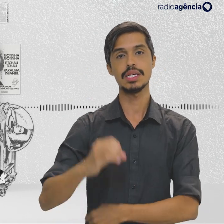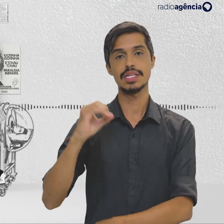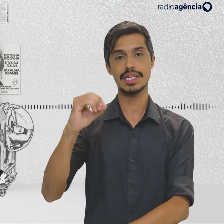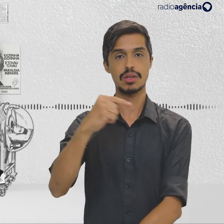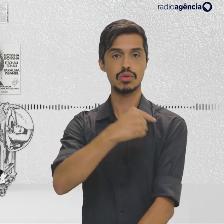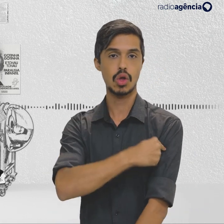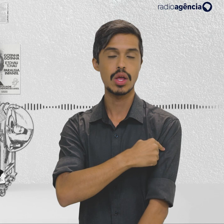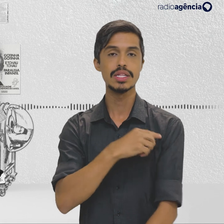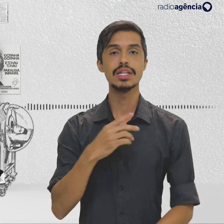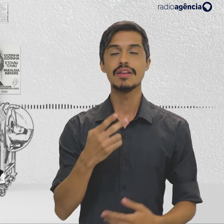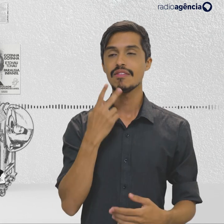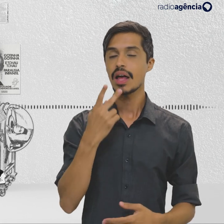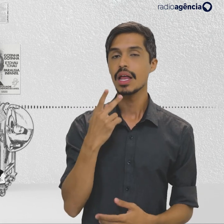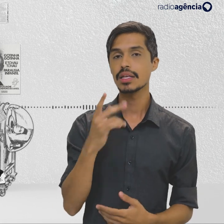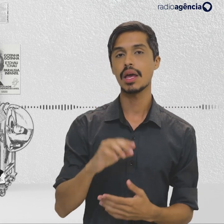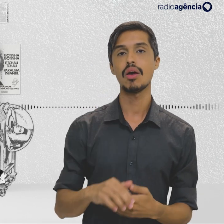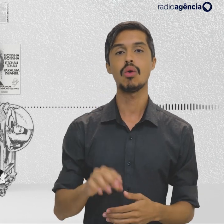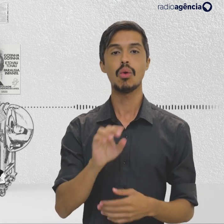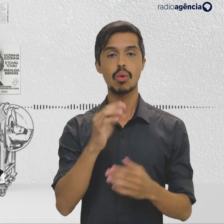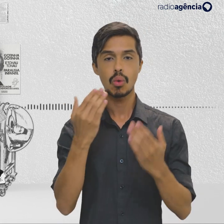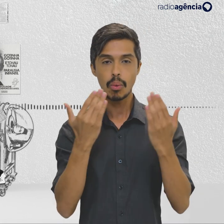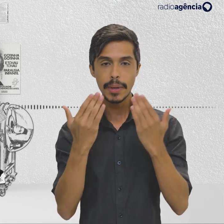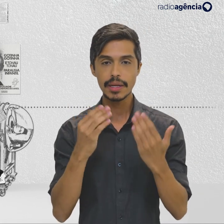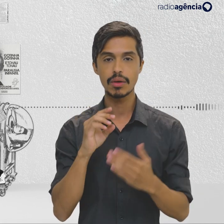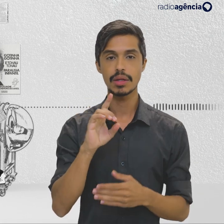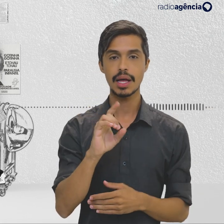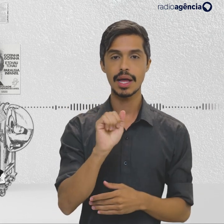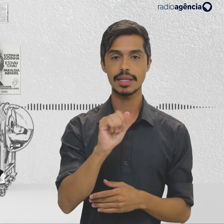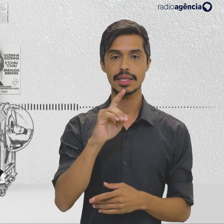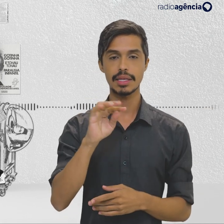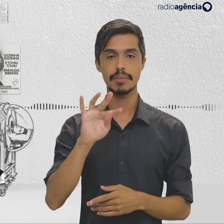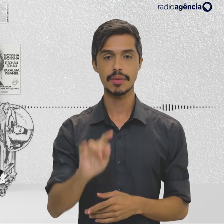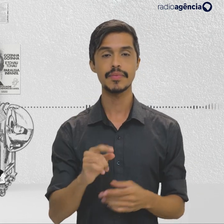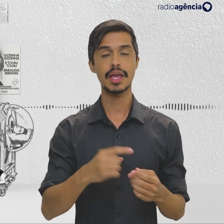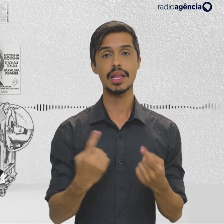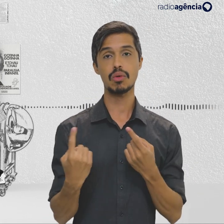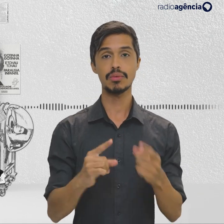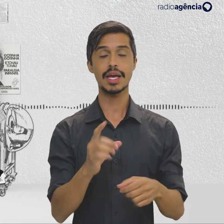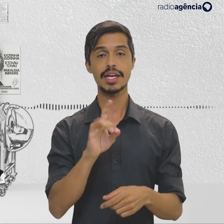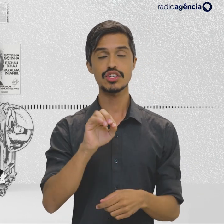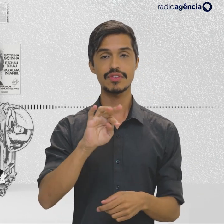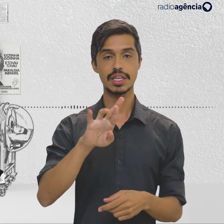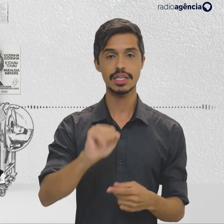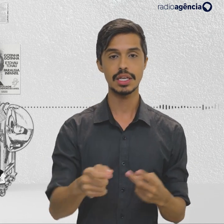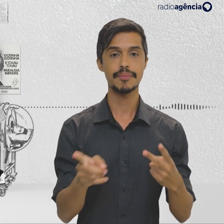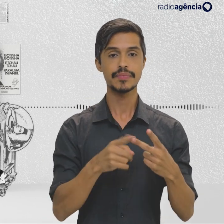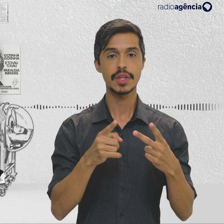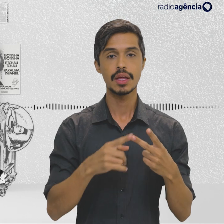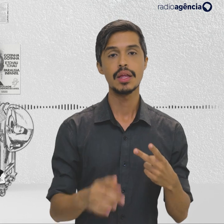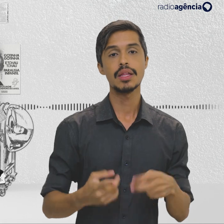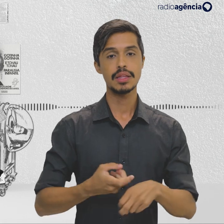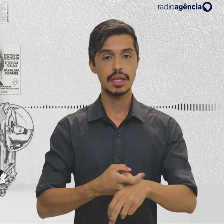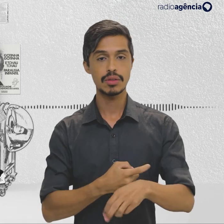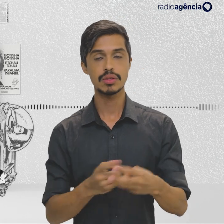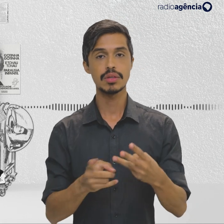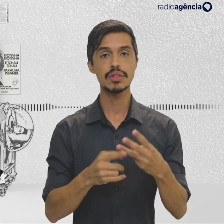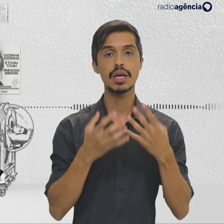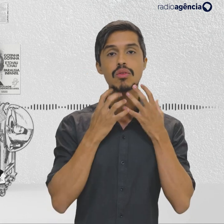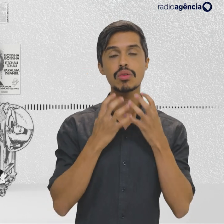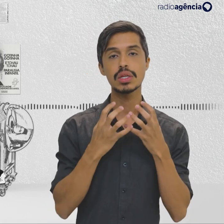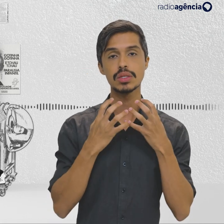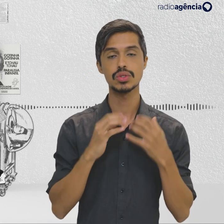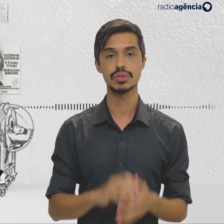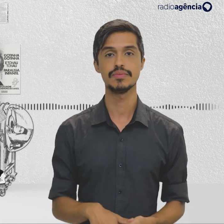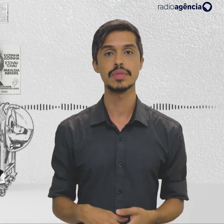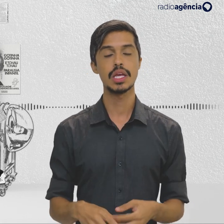usa a vacina DTP como parâmetro esse imunizante protege contra a difteria o tétano e a coqueluche e